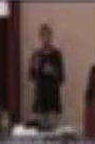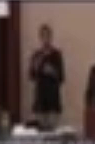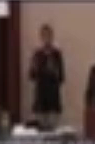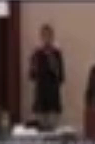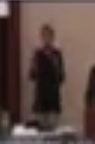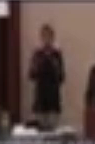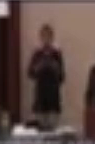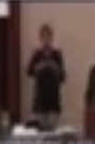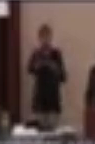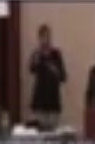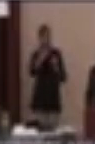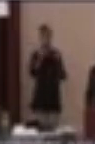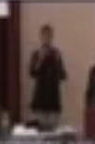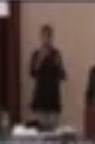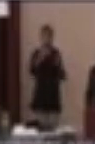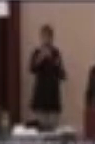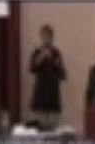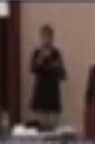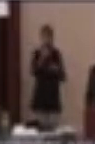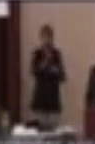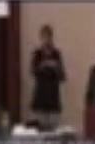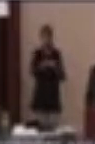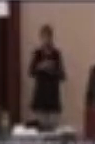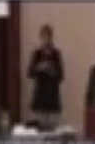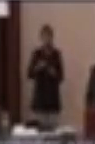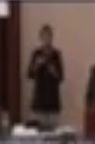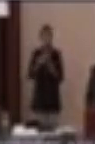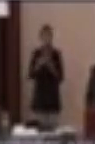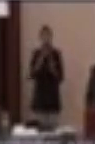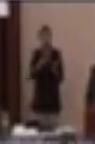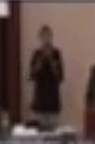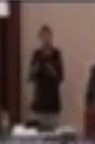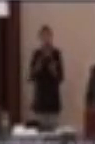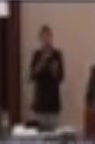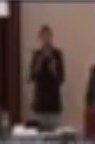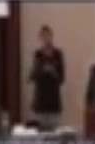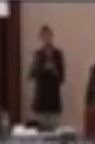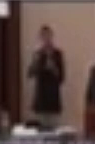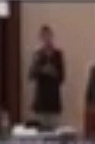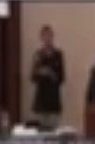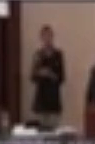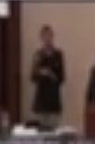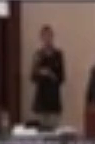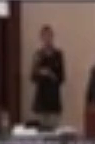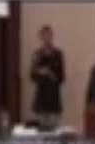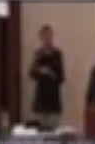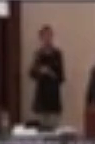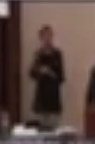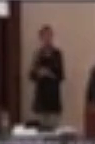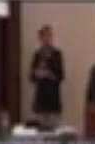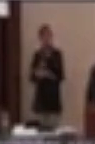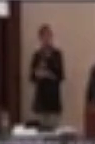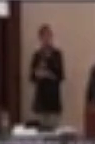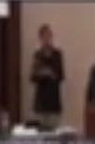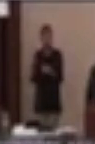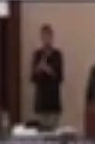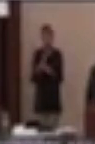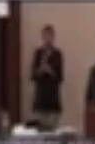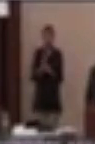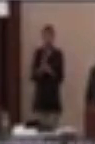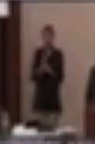2,4%, ou dans une période où la mortalité était de 17%, et un